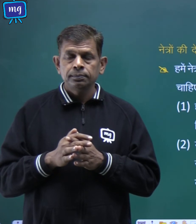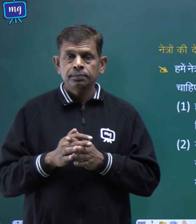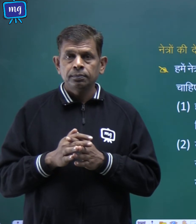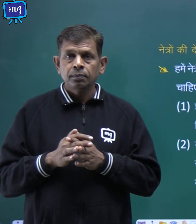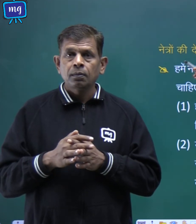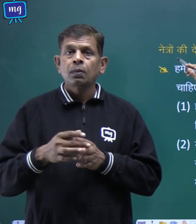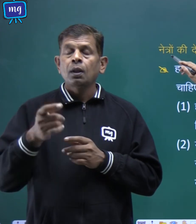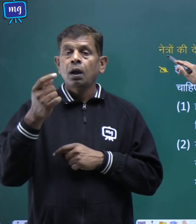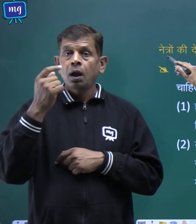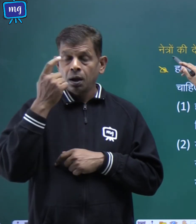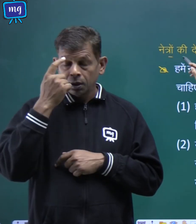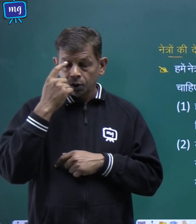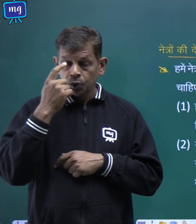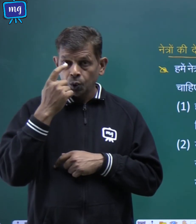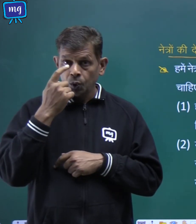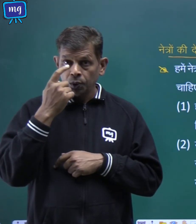नेत्रों की देखभाल।